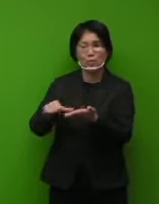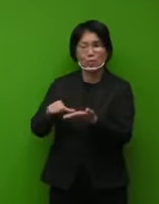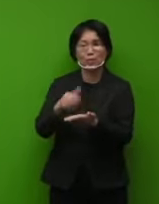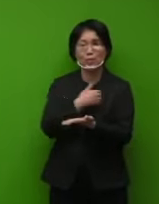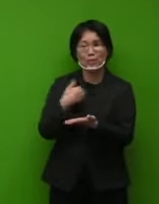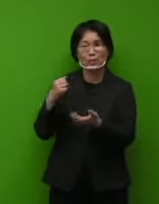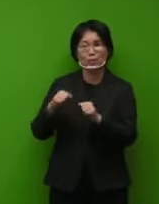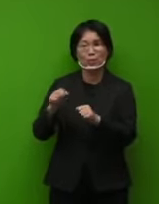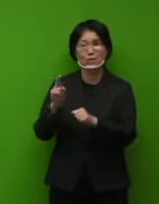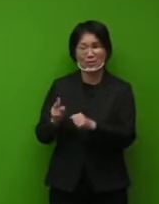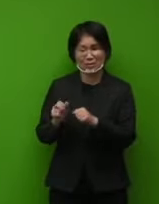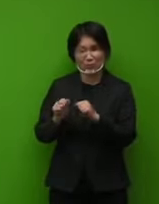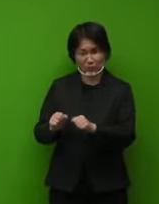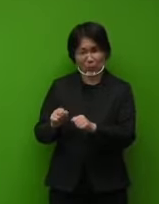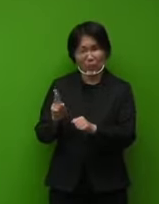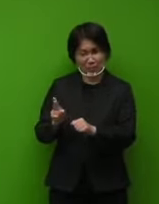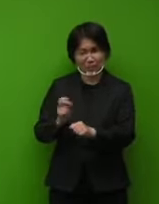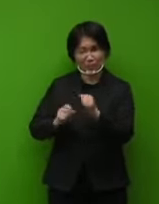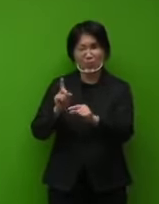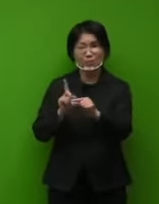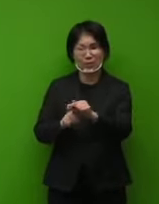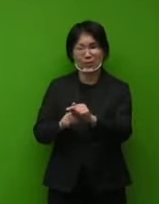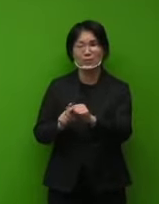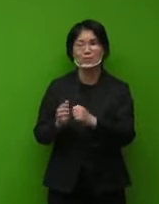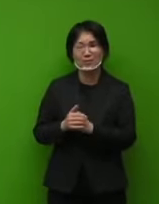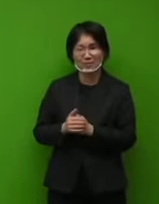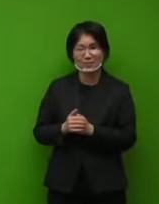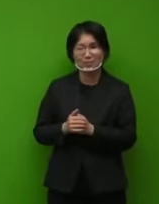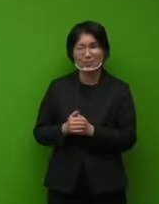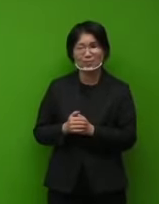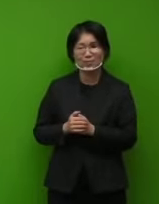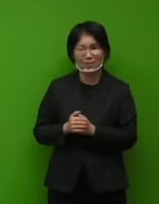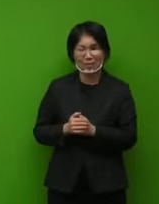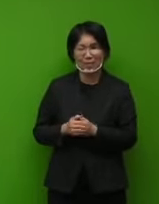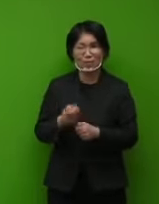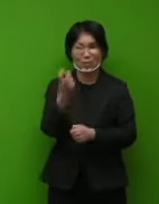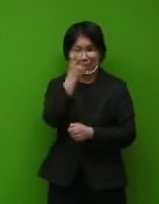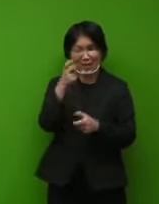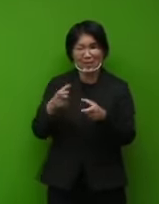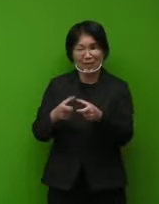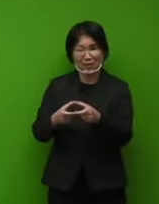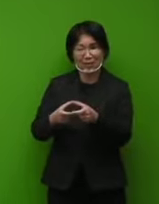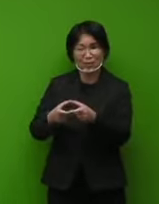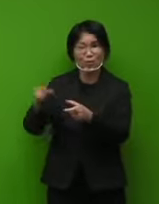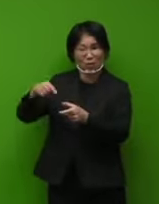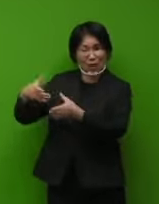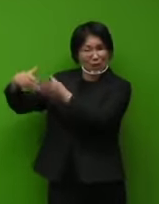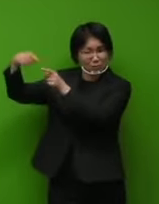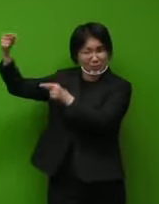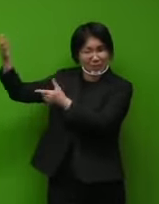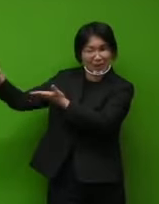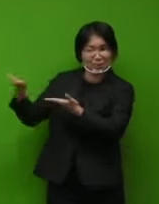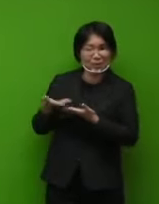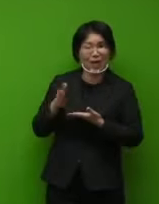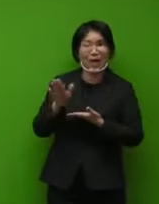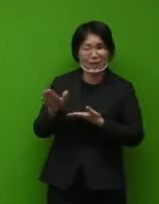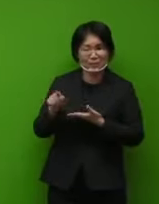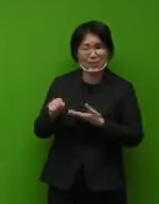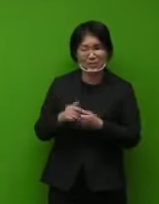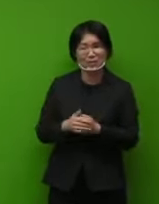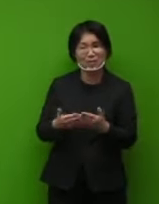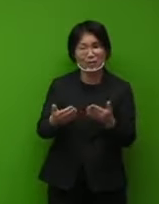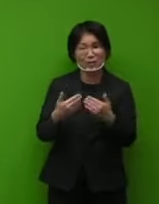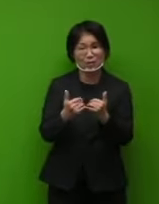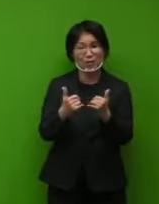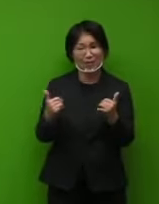10日から運用が開始できるようにしております。また、キットは国から来ておりますので、必要だというふうにお